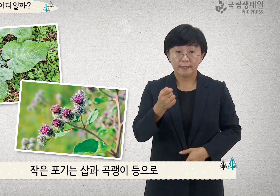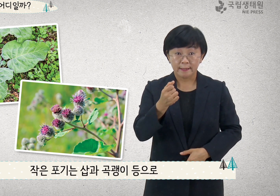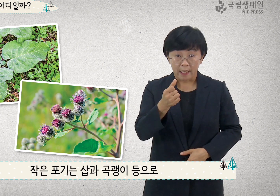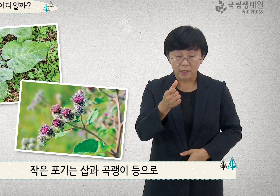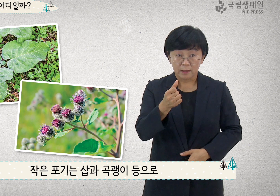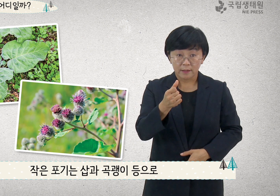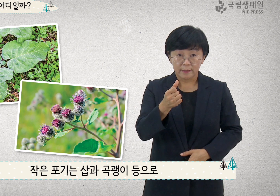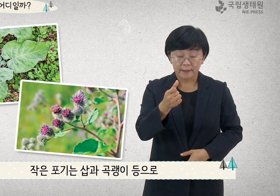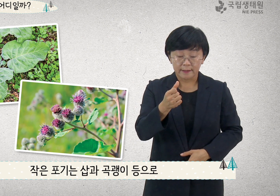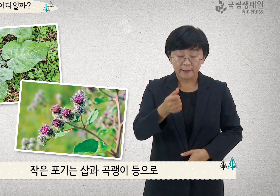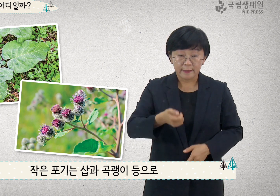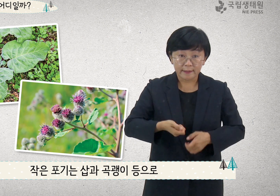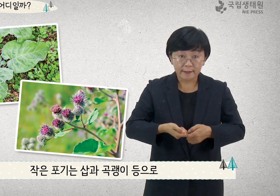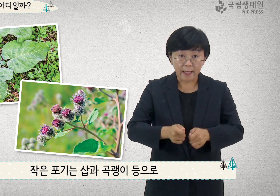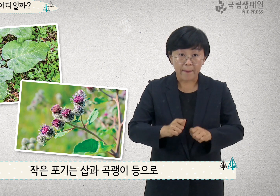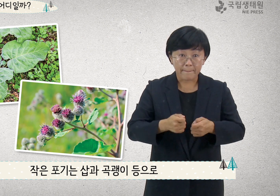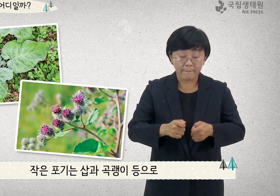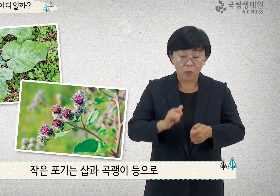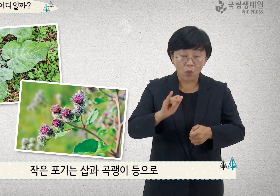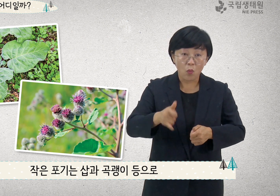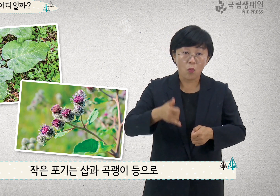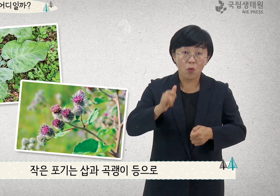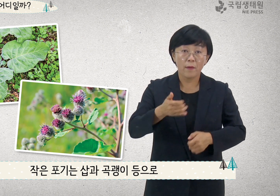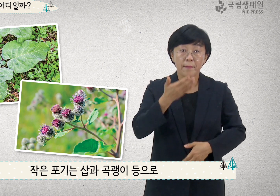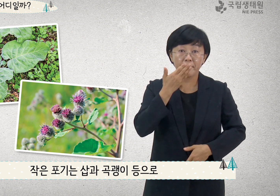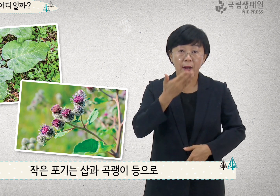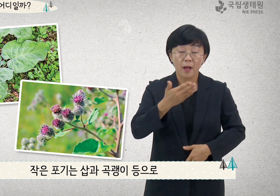작은 포기는 삽과 곡괭이 등으로